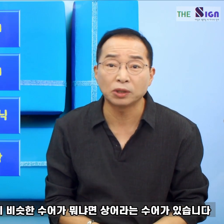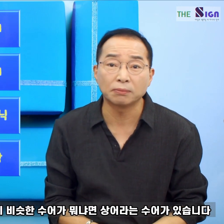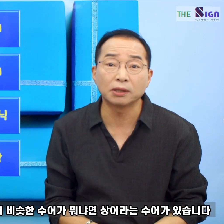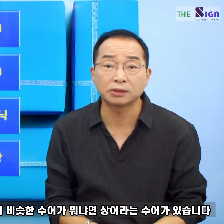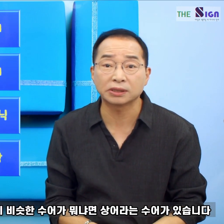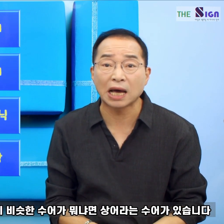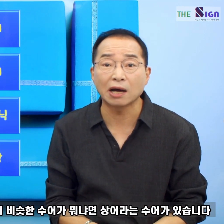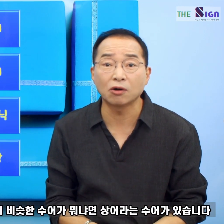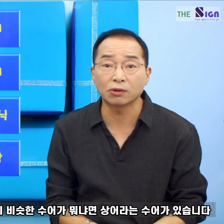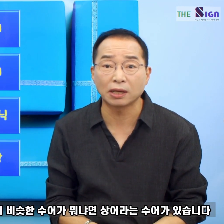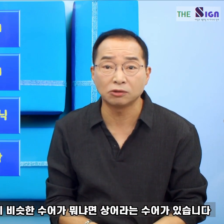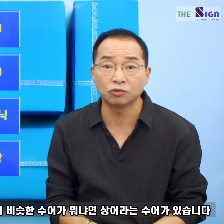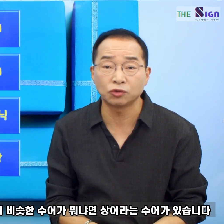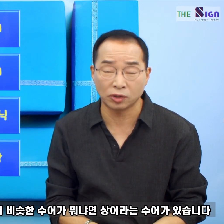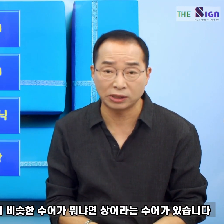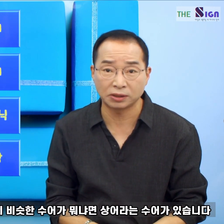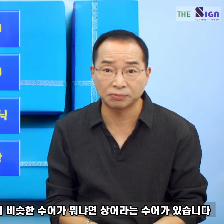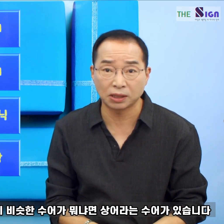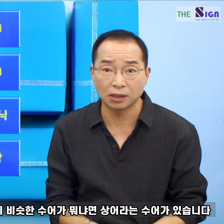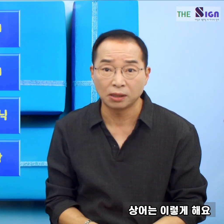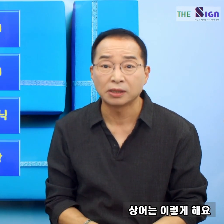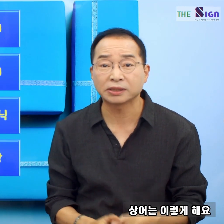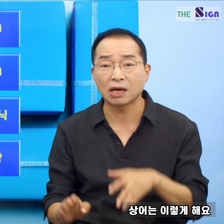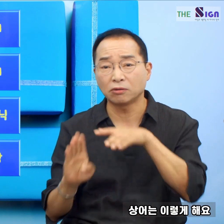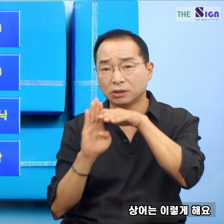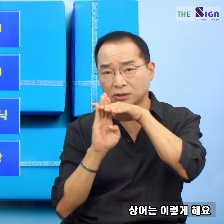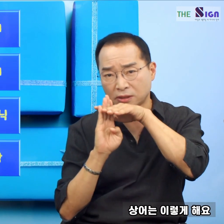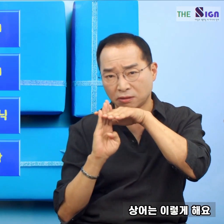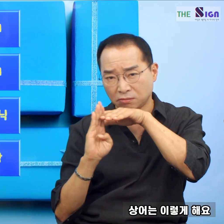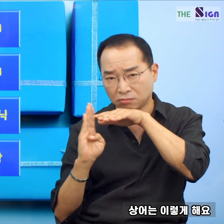뭐냐면 상어라는 수어가 있습니다. 상어는 이렇게 해요.